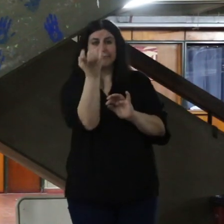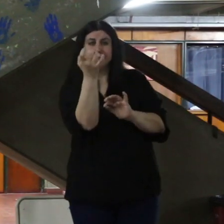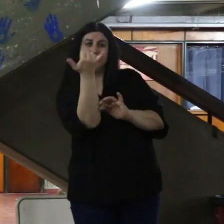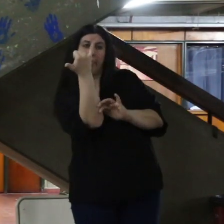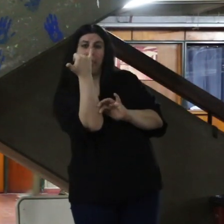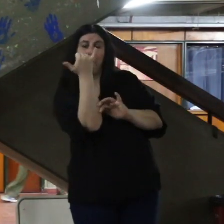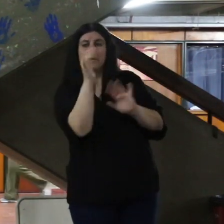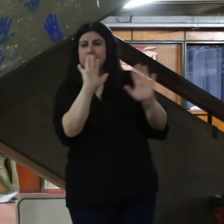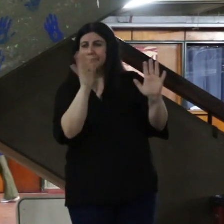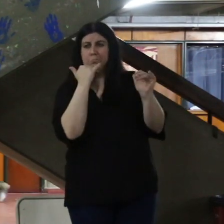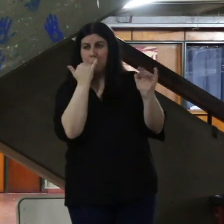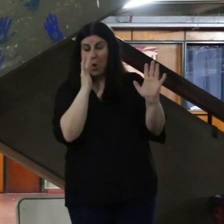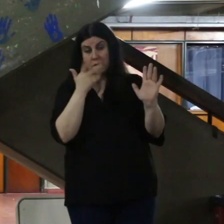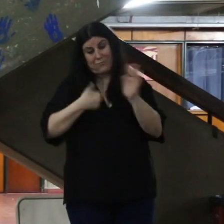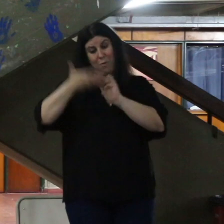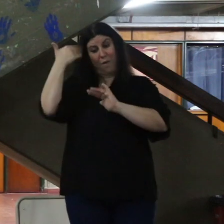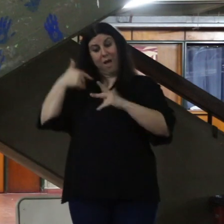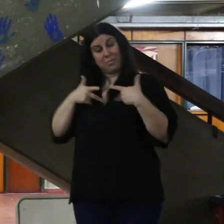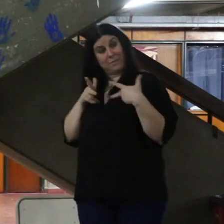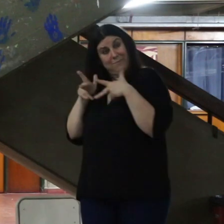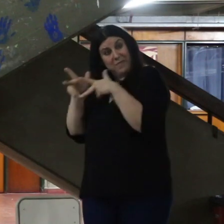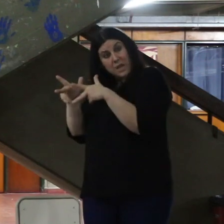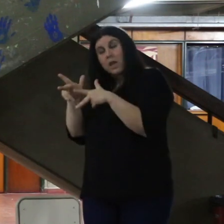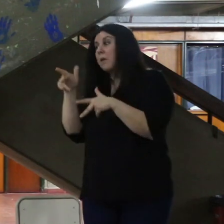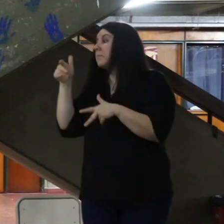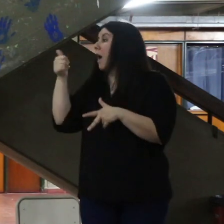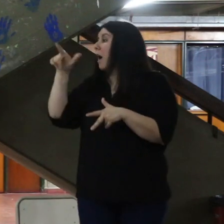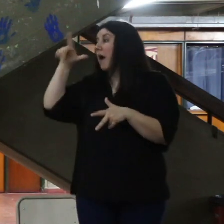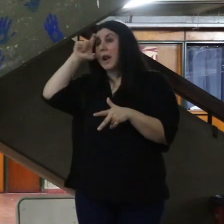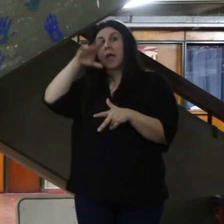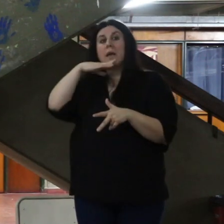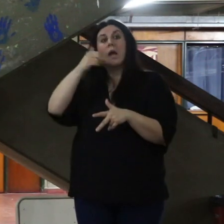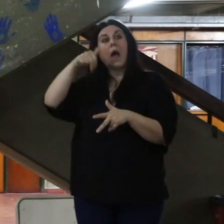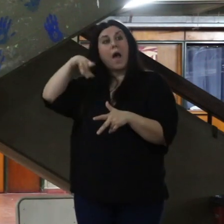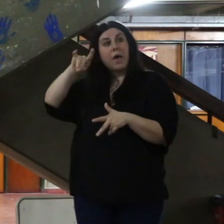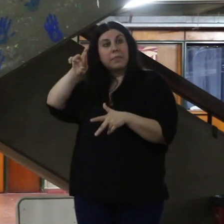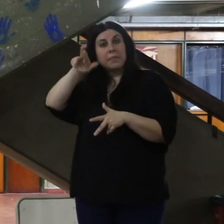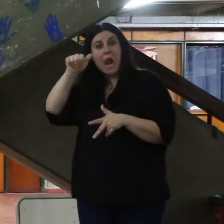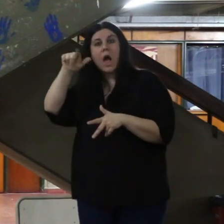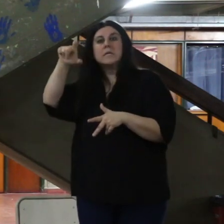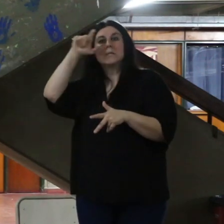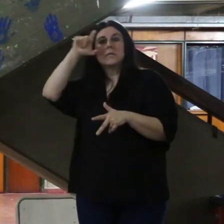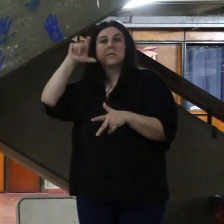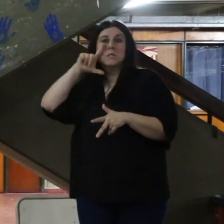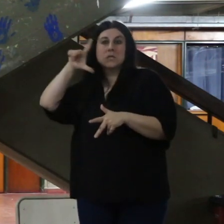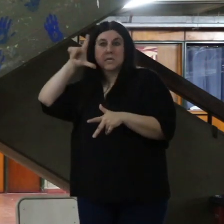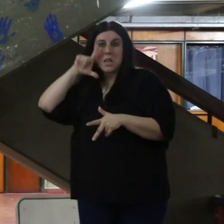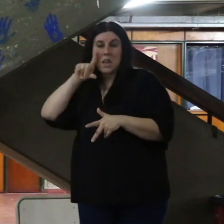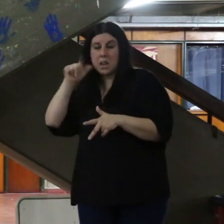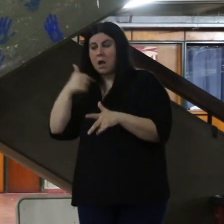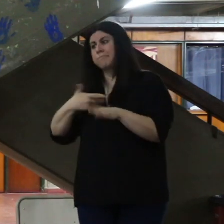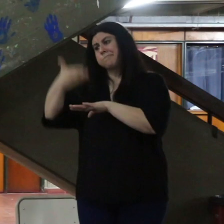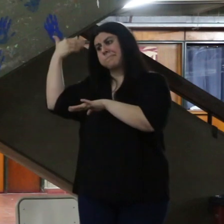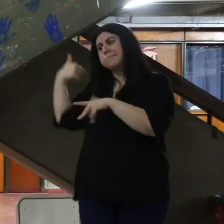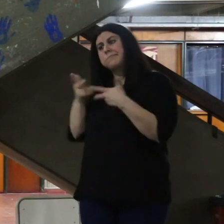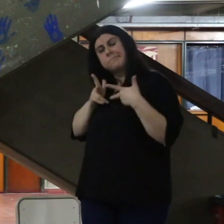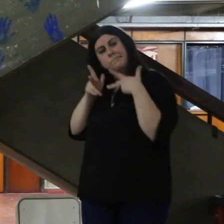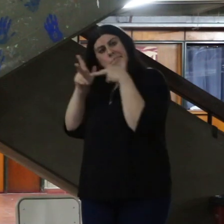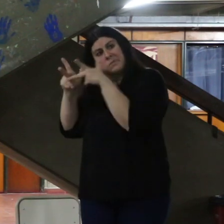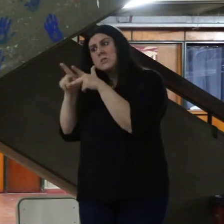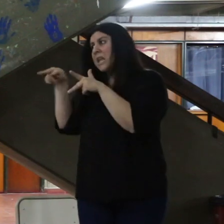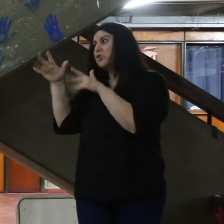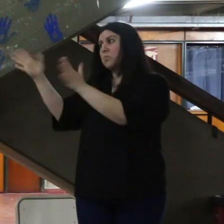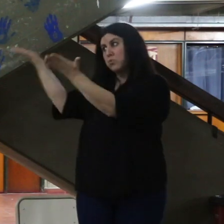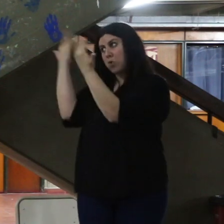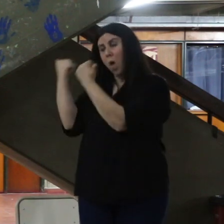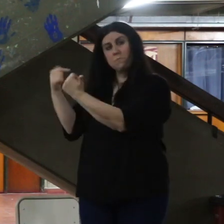momento se los compartí también a Alejandra, a las compañeras, a Cecilia, a las compañeras que me convocaron y con las que